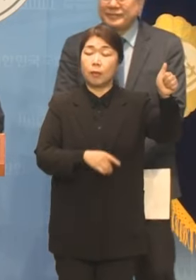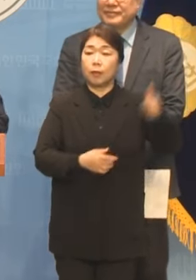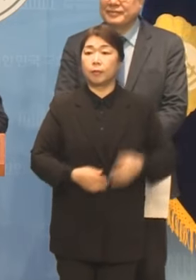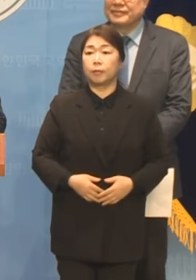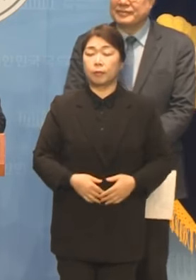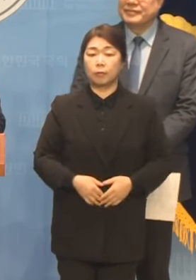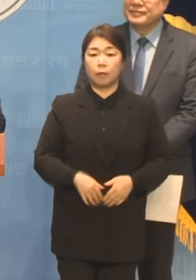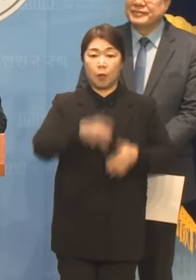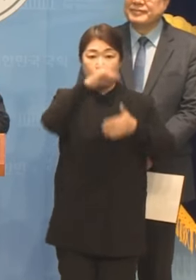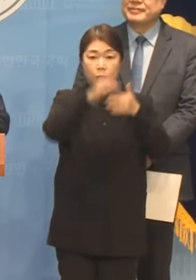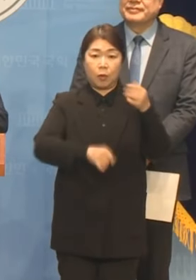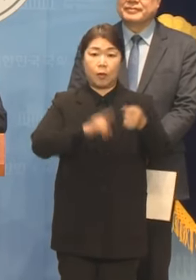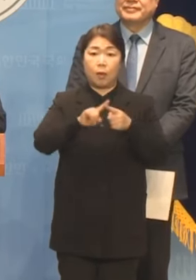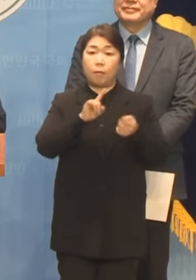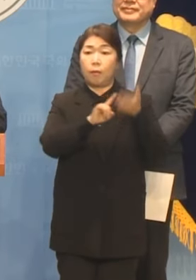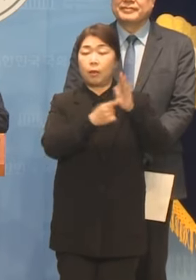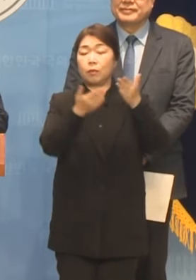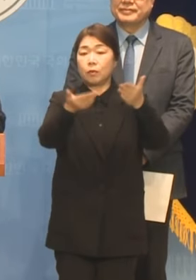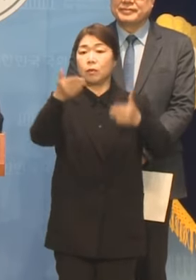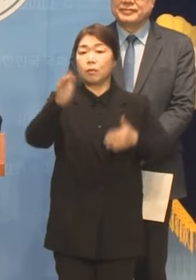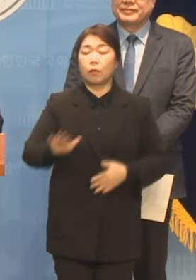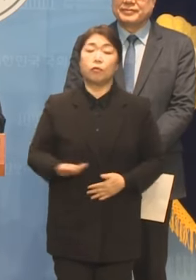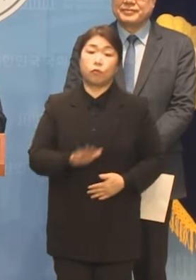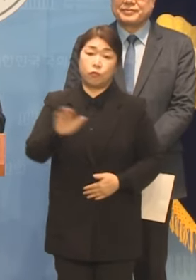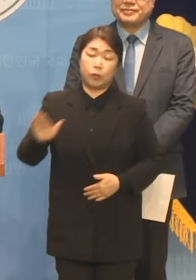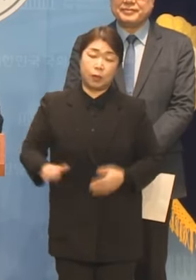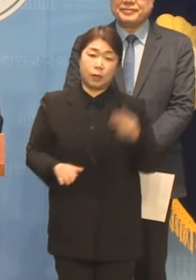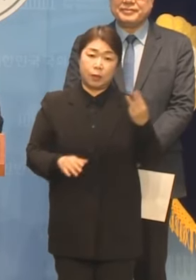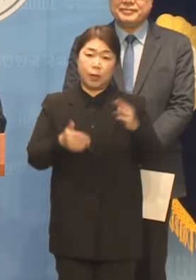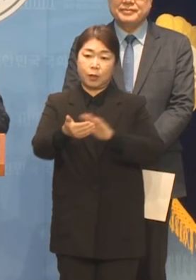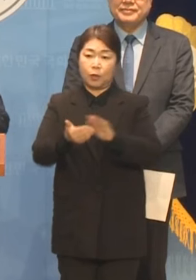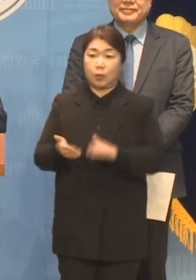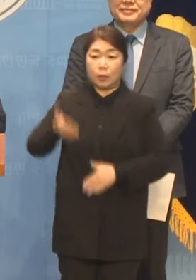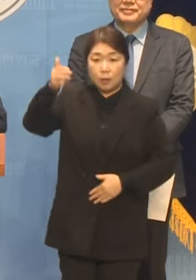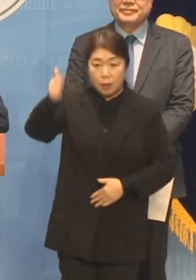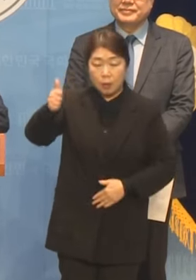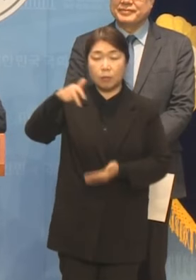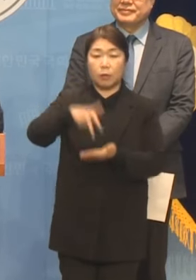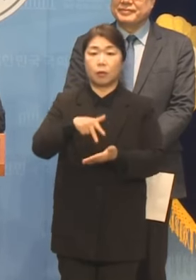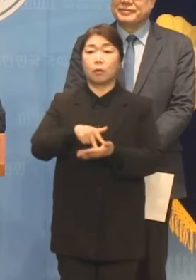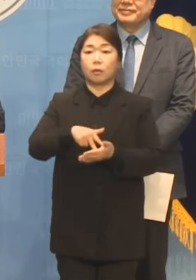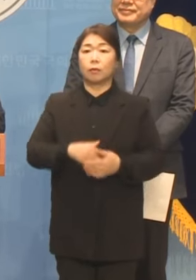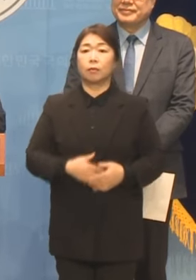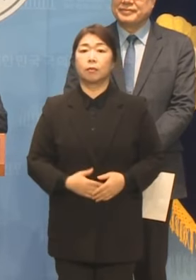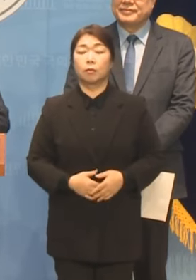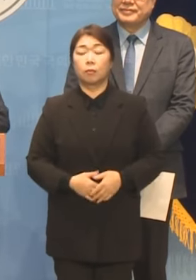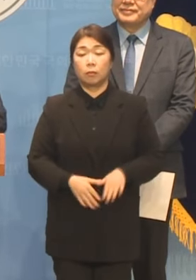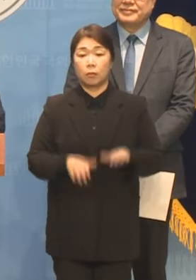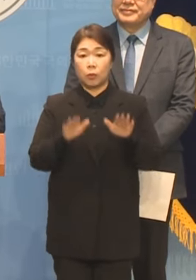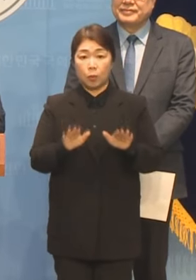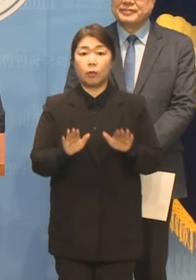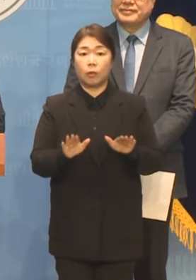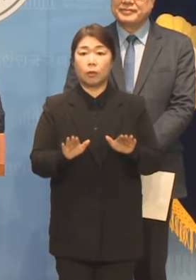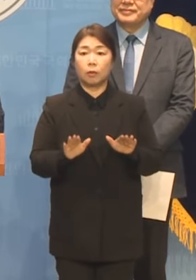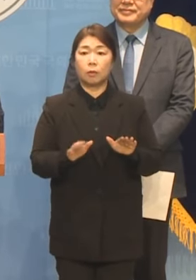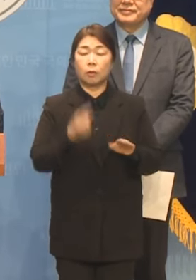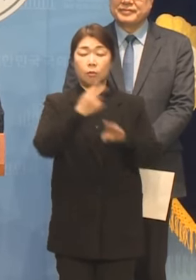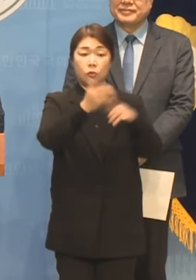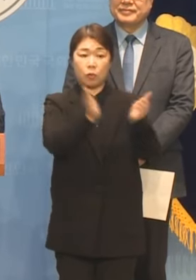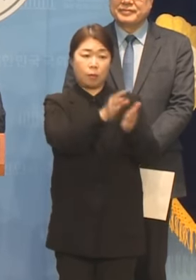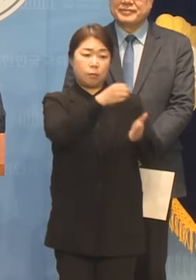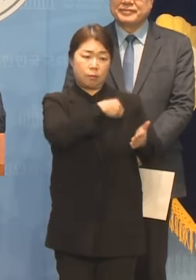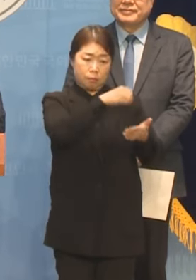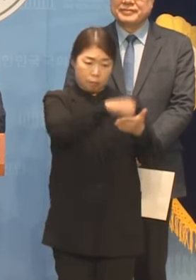로 발표를 하겠습니다만 저희 새 전시장은 어 이번에 어 민주당을